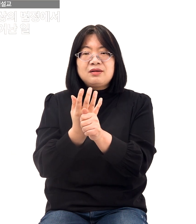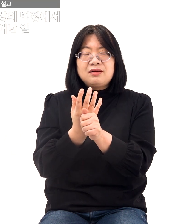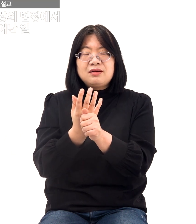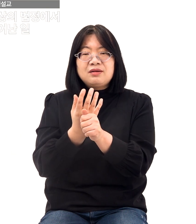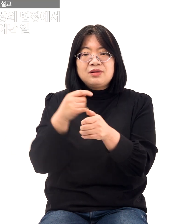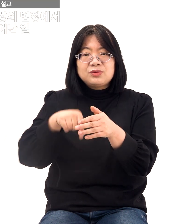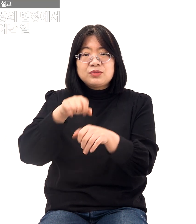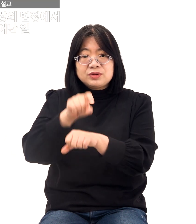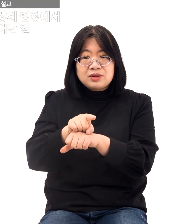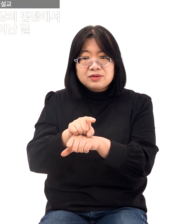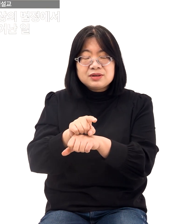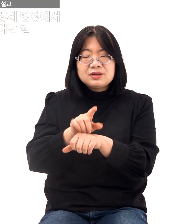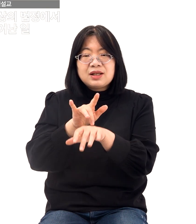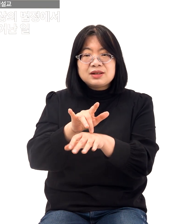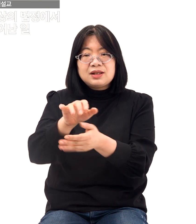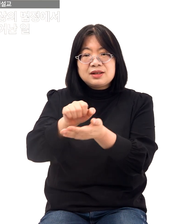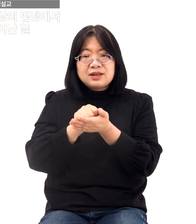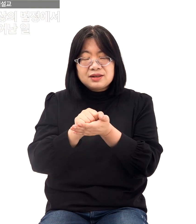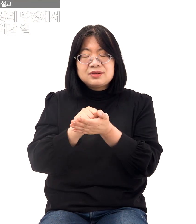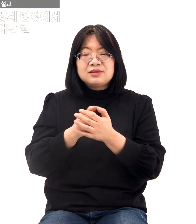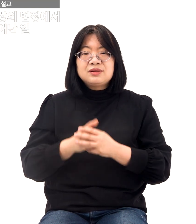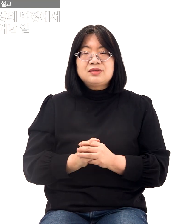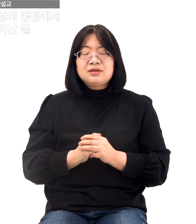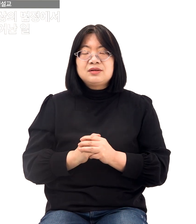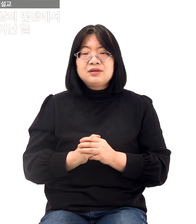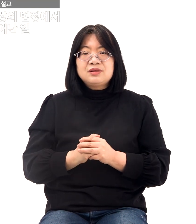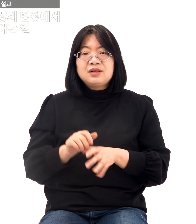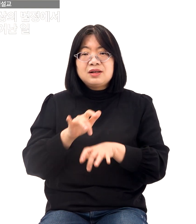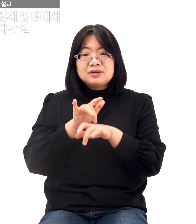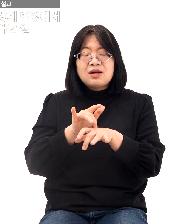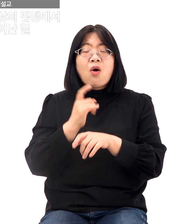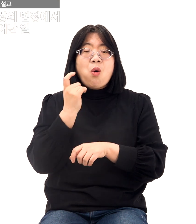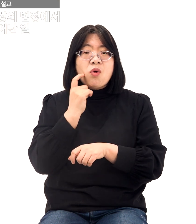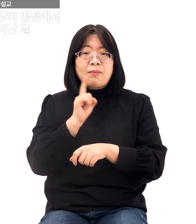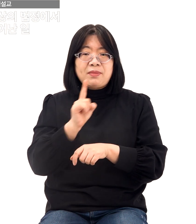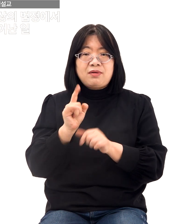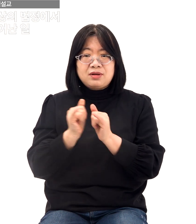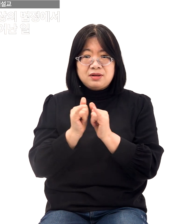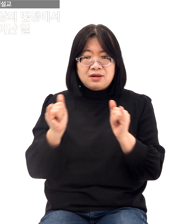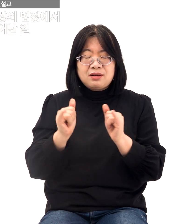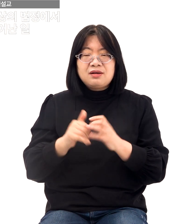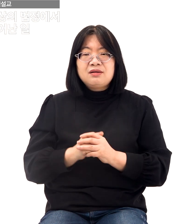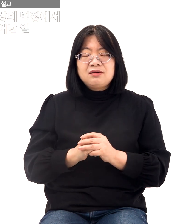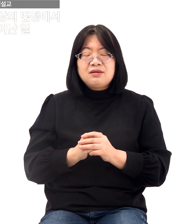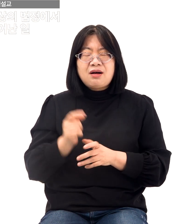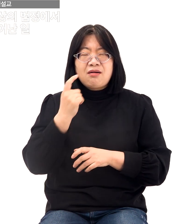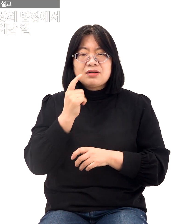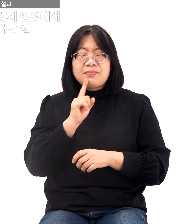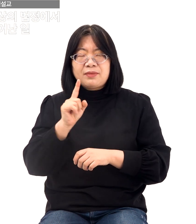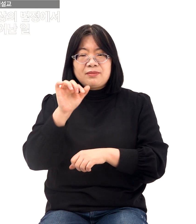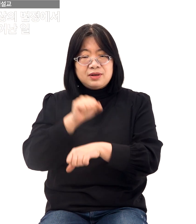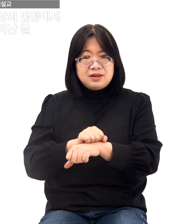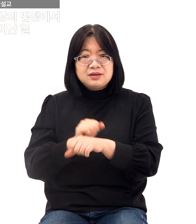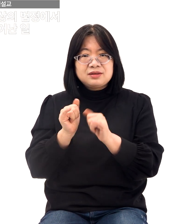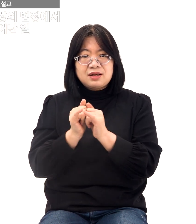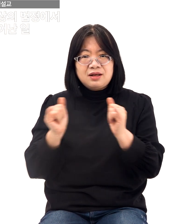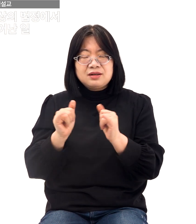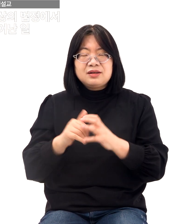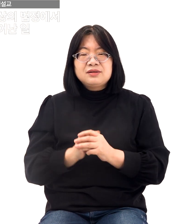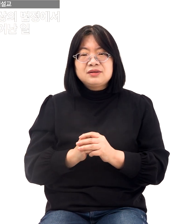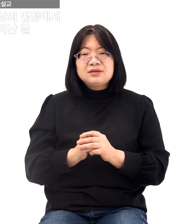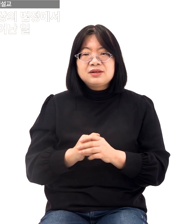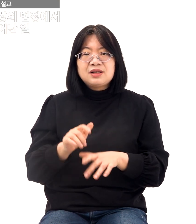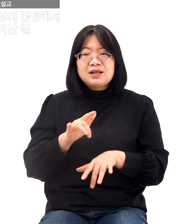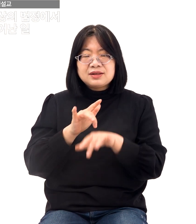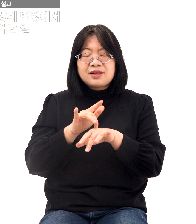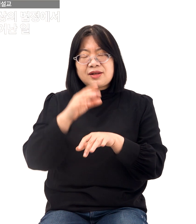속성이 사탄이 가진 속성입니다. 사탄은 거짓말하는 자예요. 이 거짓말 잘하는 사람들은 그 사탄